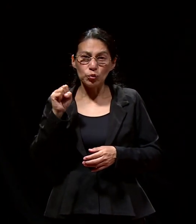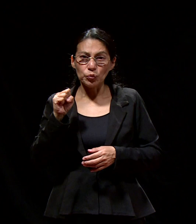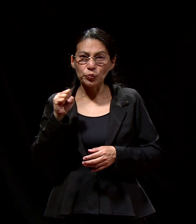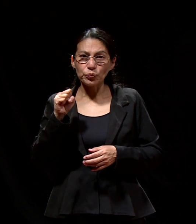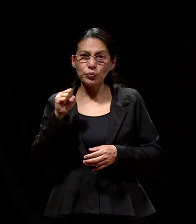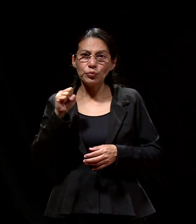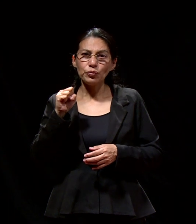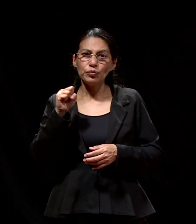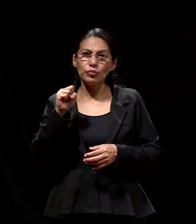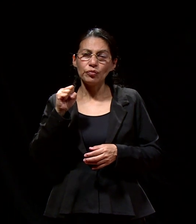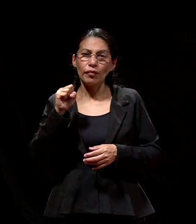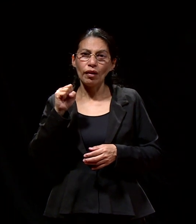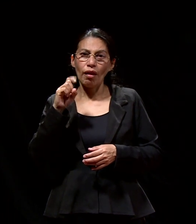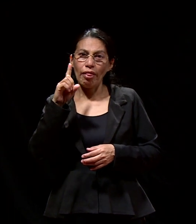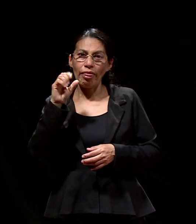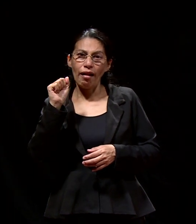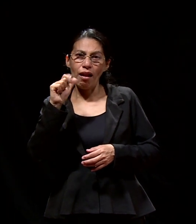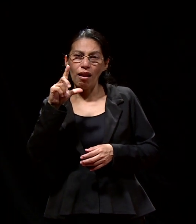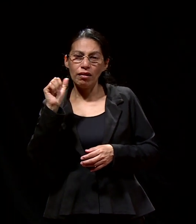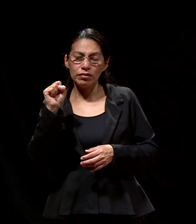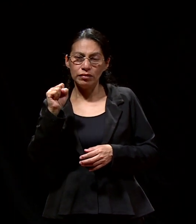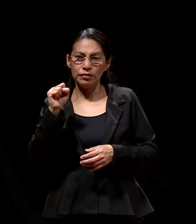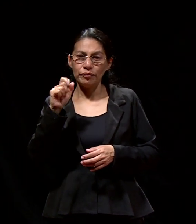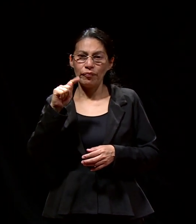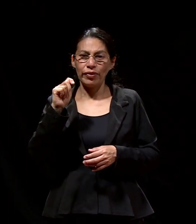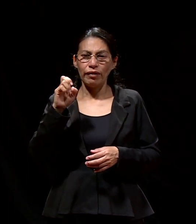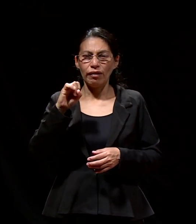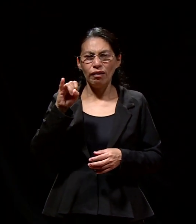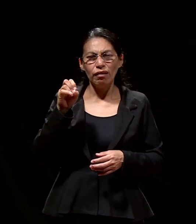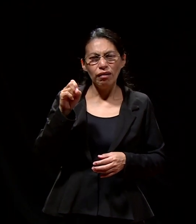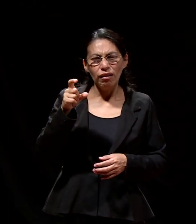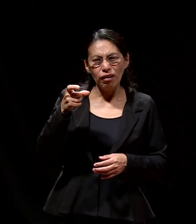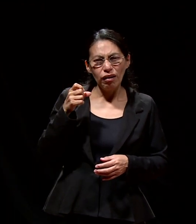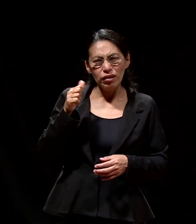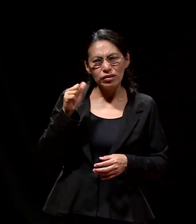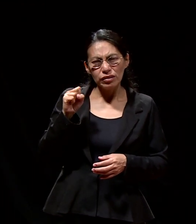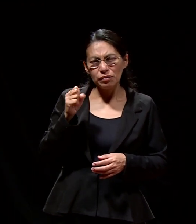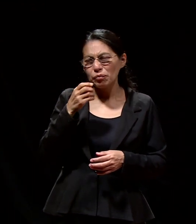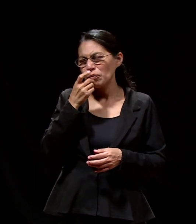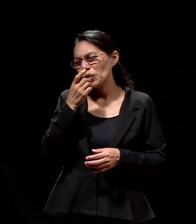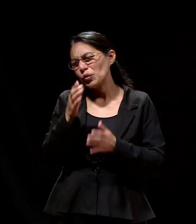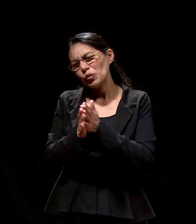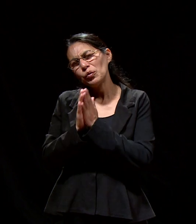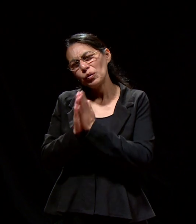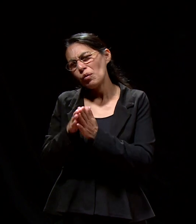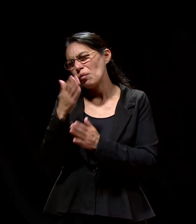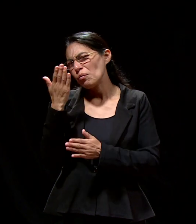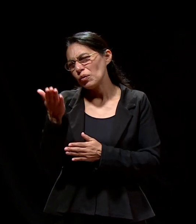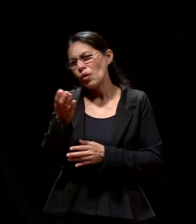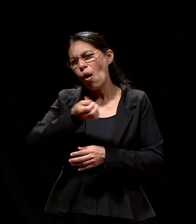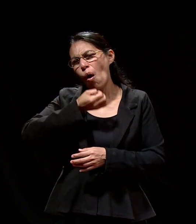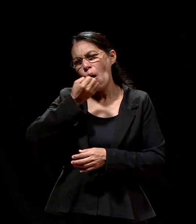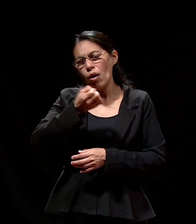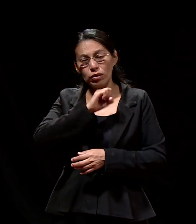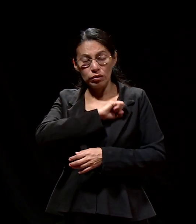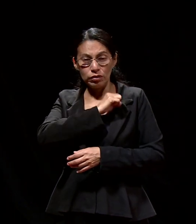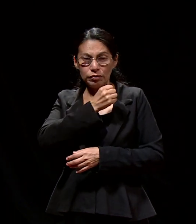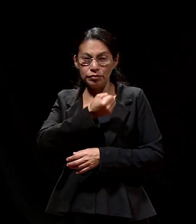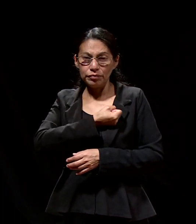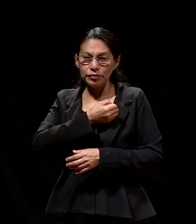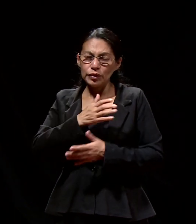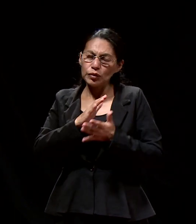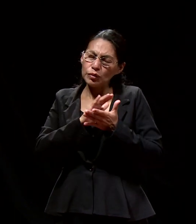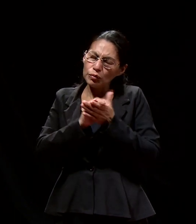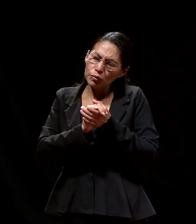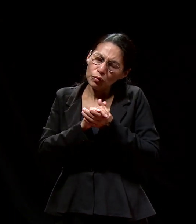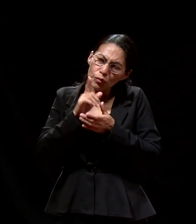Orta desde Dallas Tejas familia y amigos me dirijo a ustedes en este momento para pedirles que me ayuden a orar